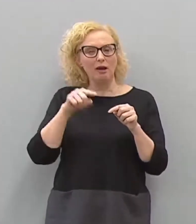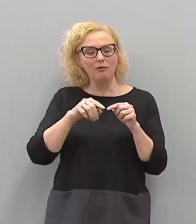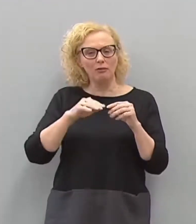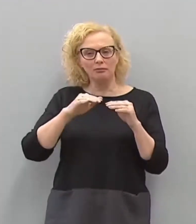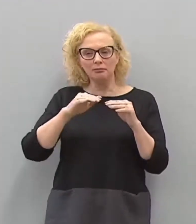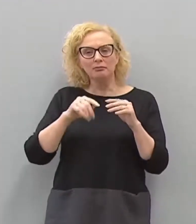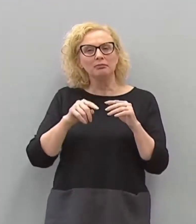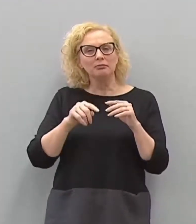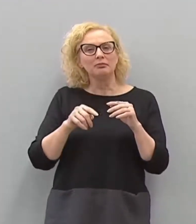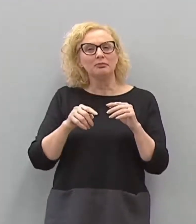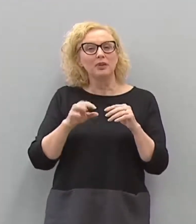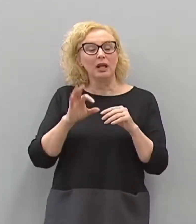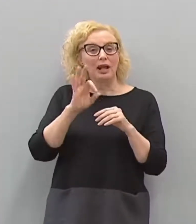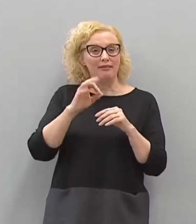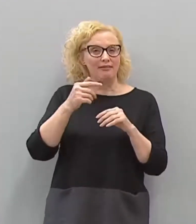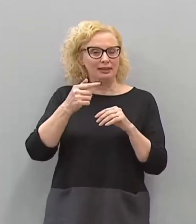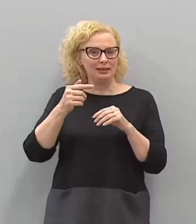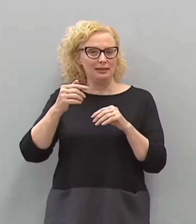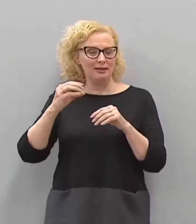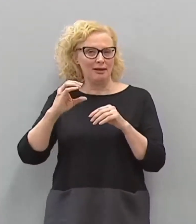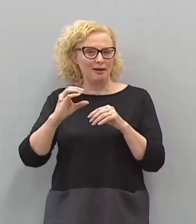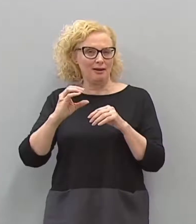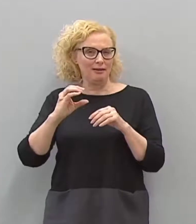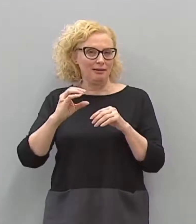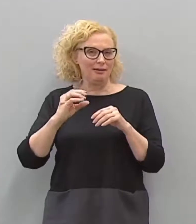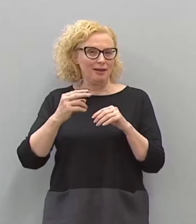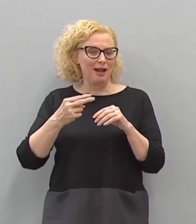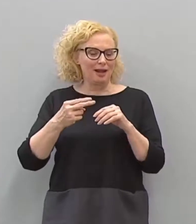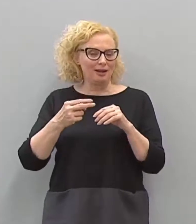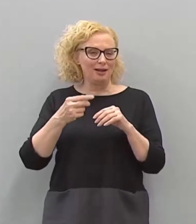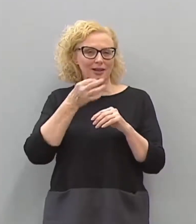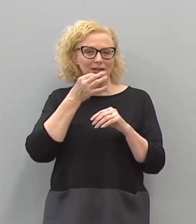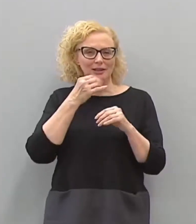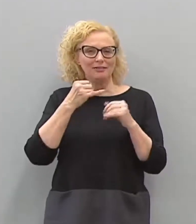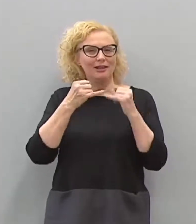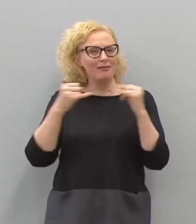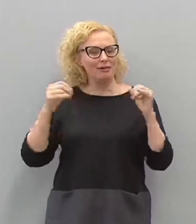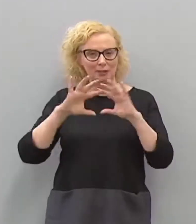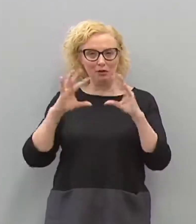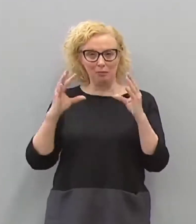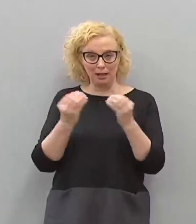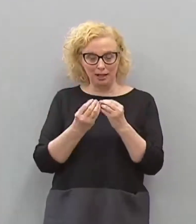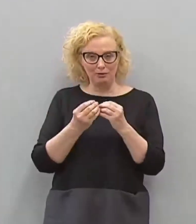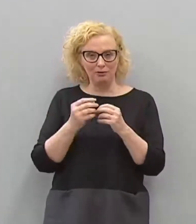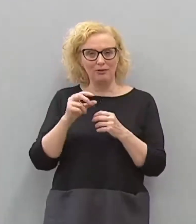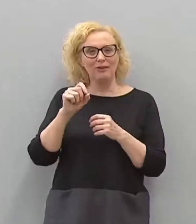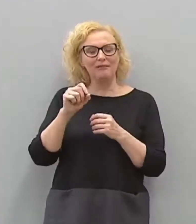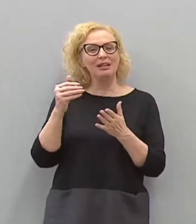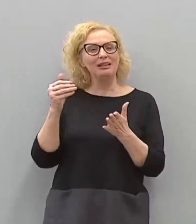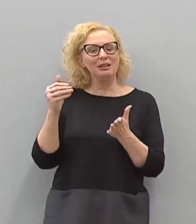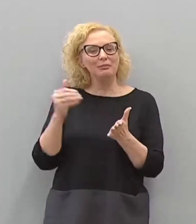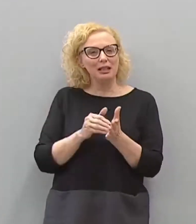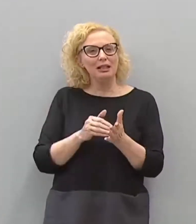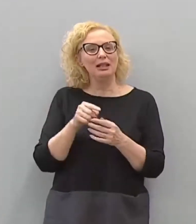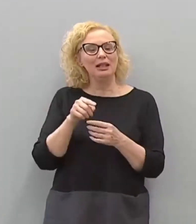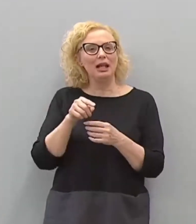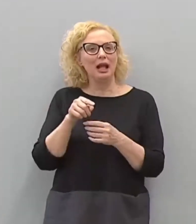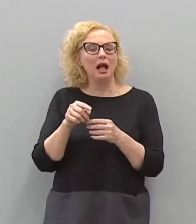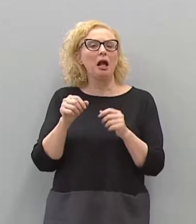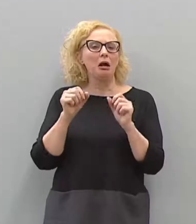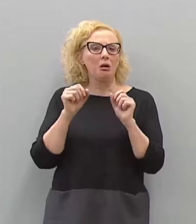modalità ftth quindi fibra totalmente fibra in questo momento siamo a 20.000 unità immobiliari potenzialmente servite da